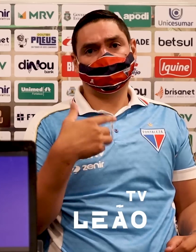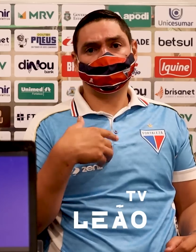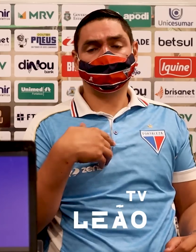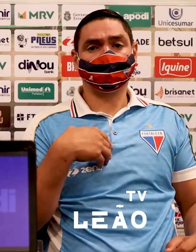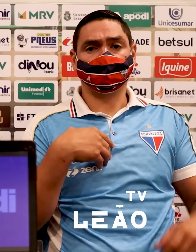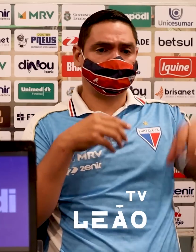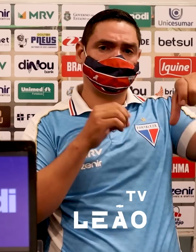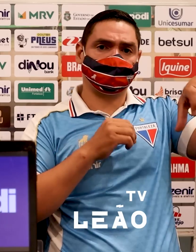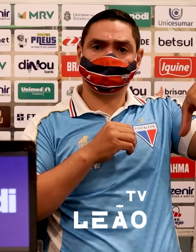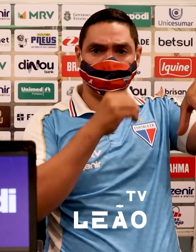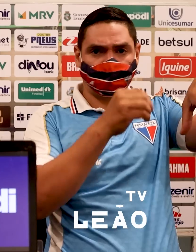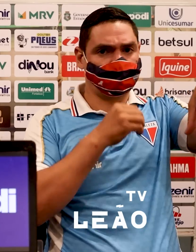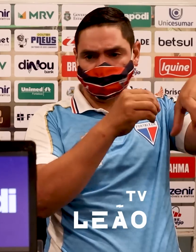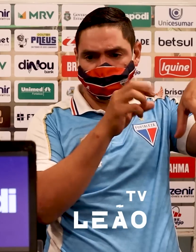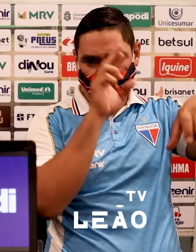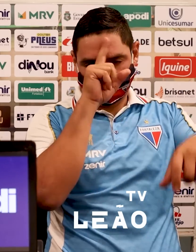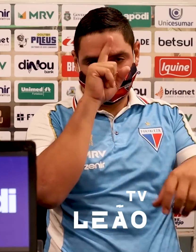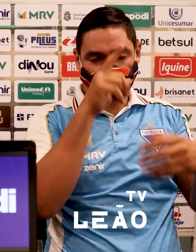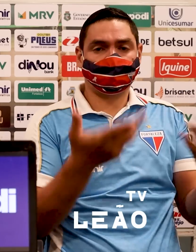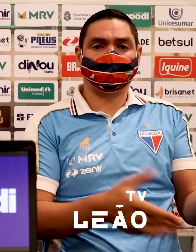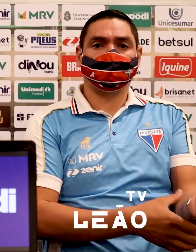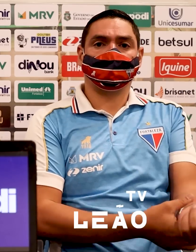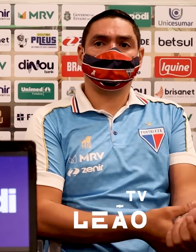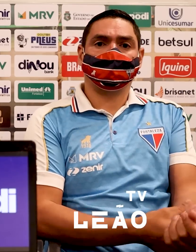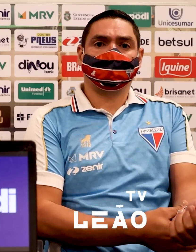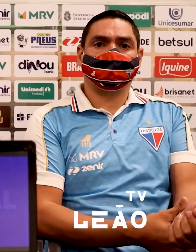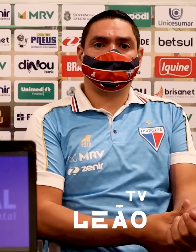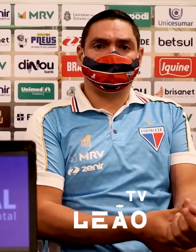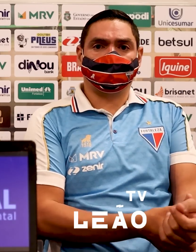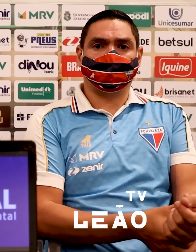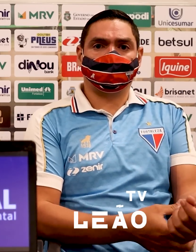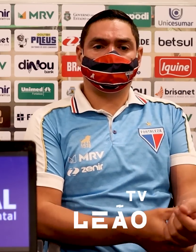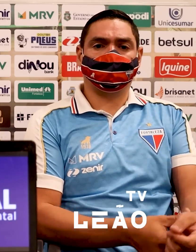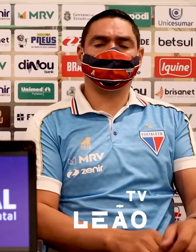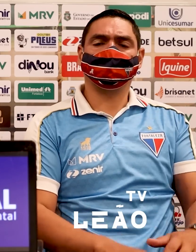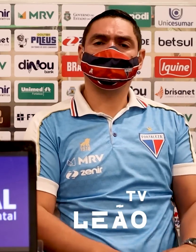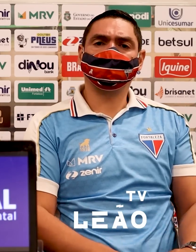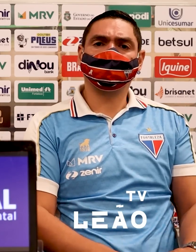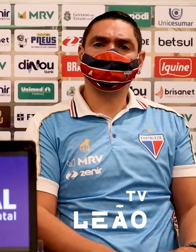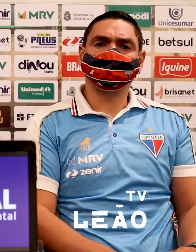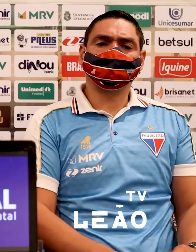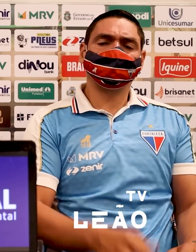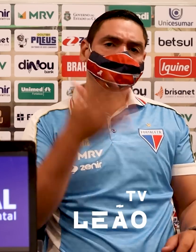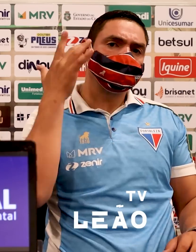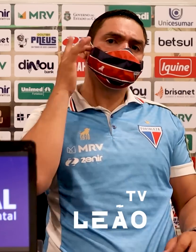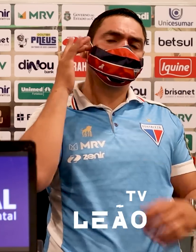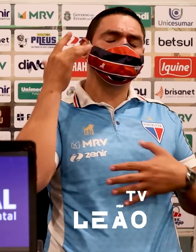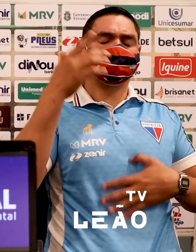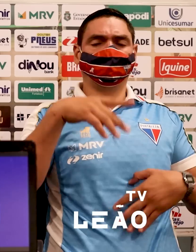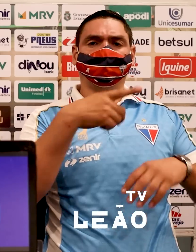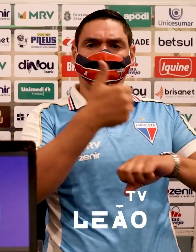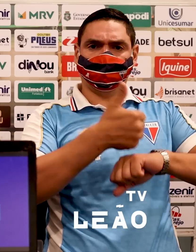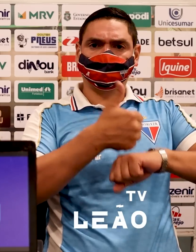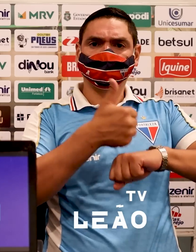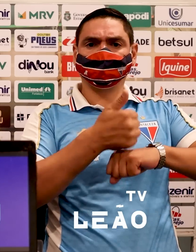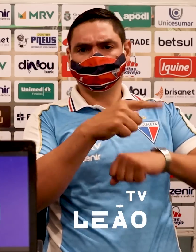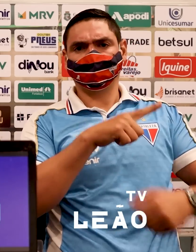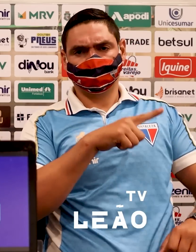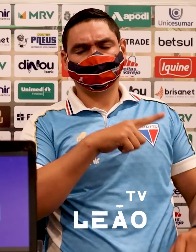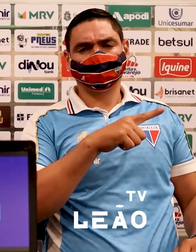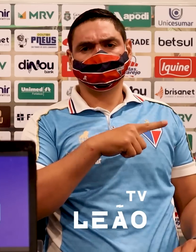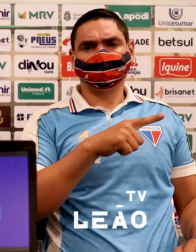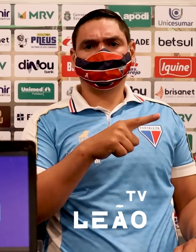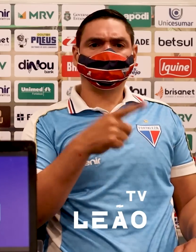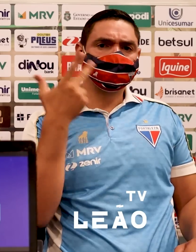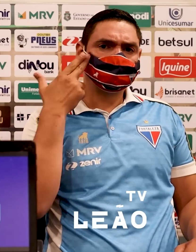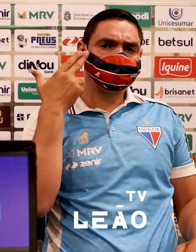una bola parada, no defendemos bien. Yuri, desculpa. Acho que foi um jogo, o primeiro tempo. Estou